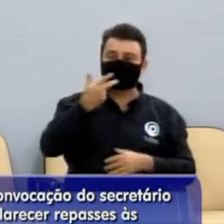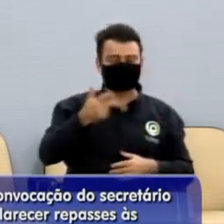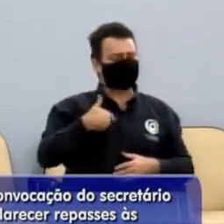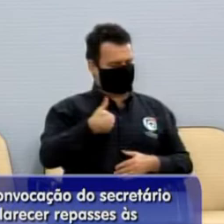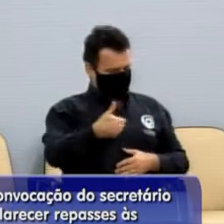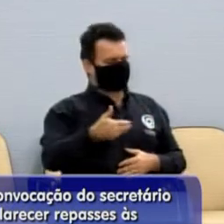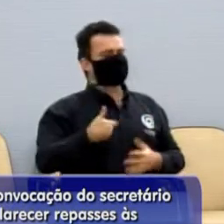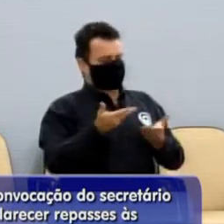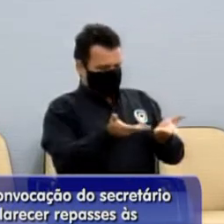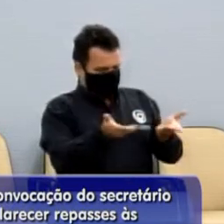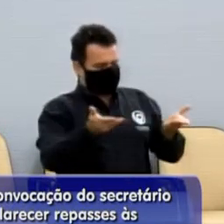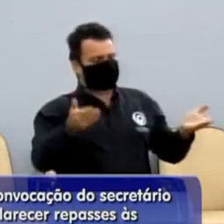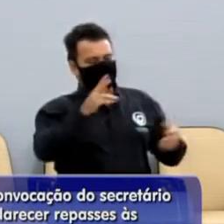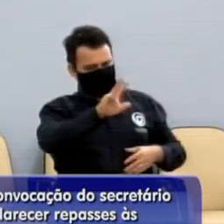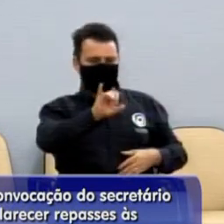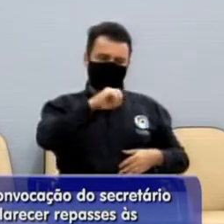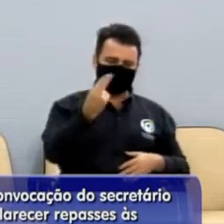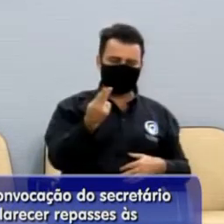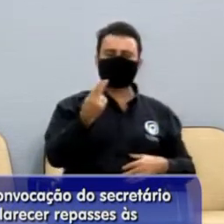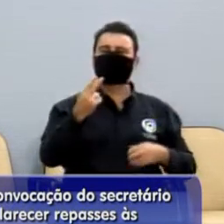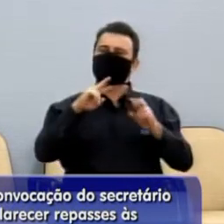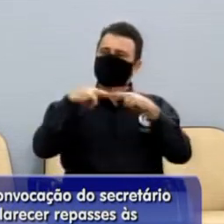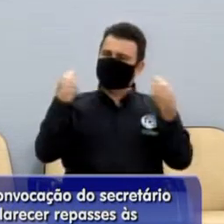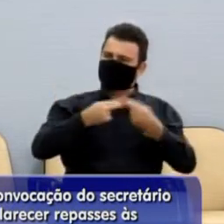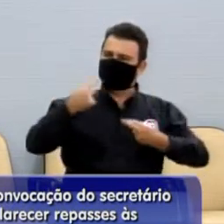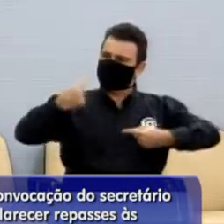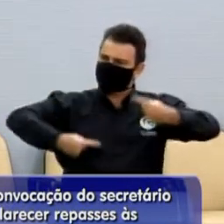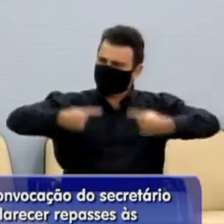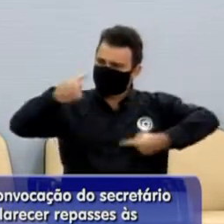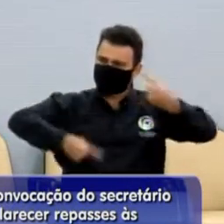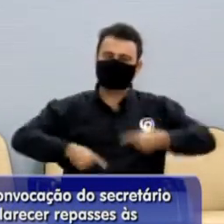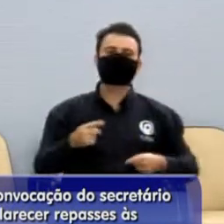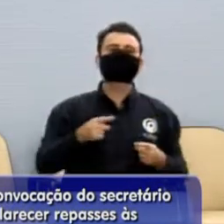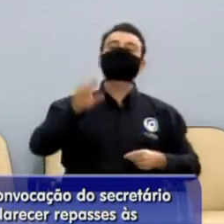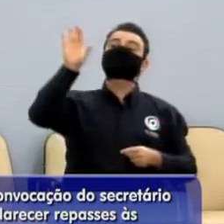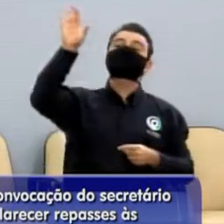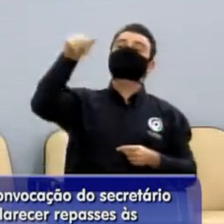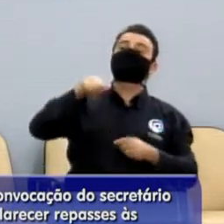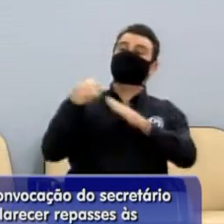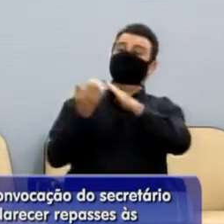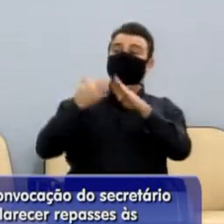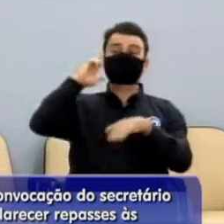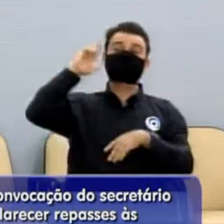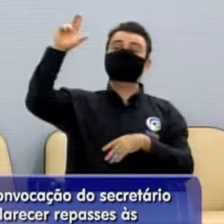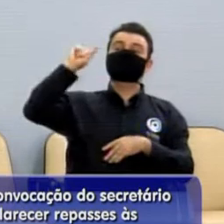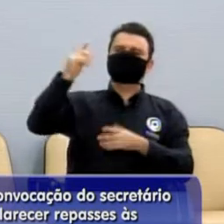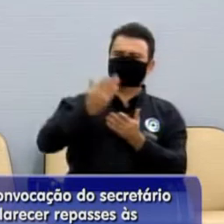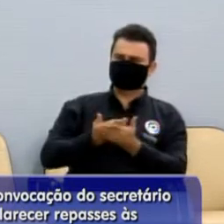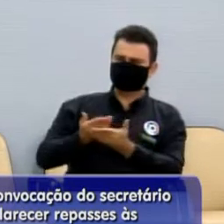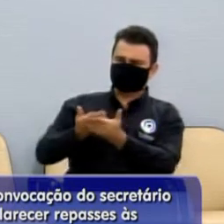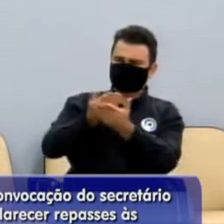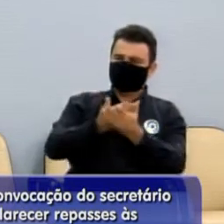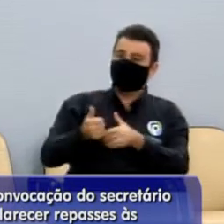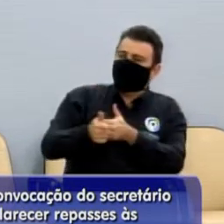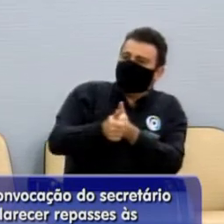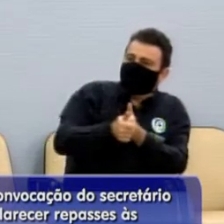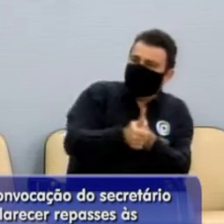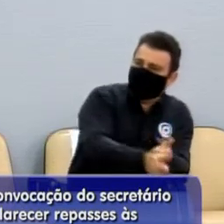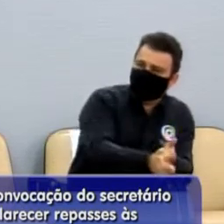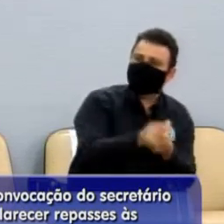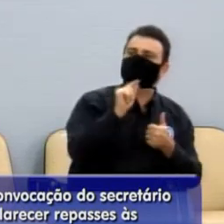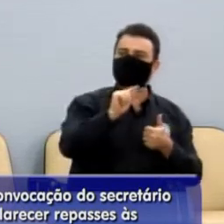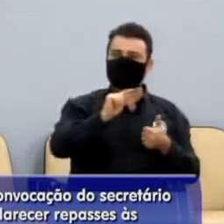teria debate público. Falou que ia contratar uma empresa para fazer estudo que daria embasamento à nova